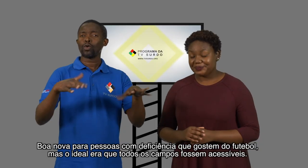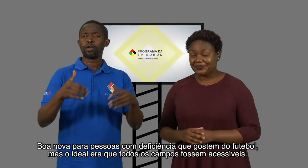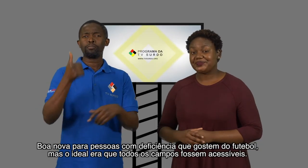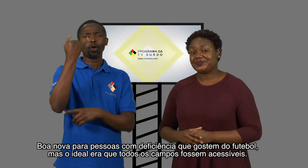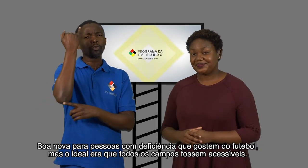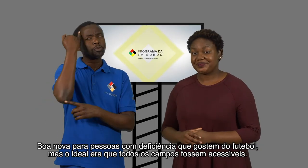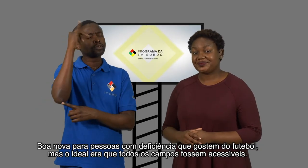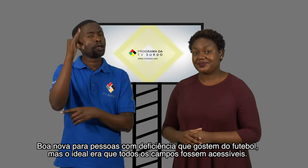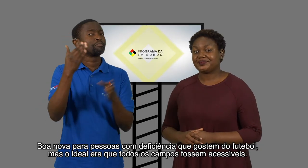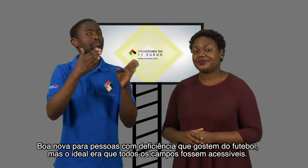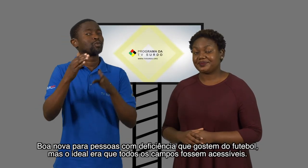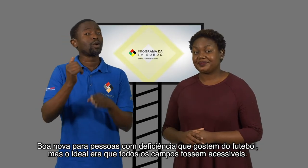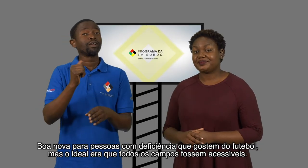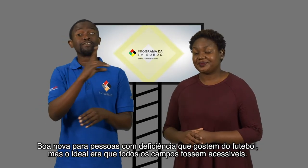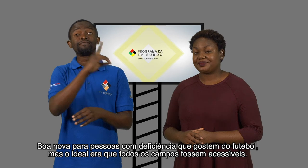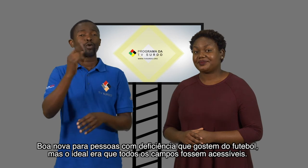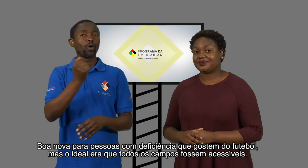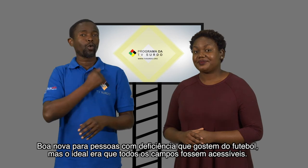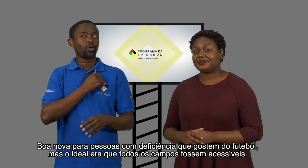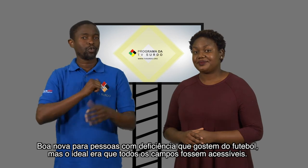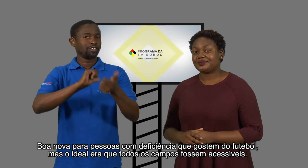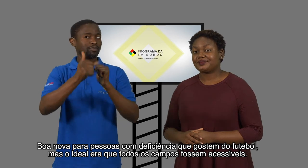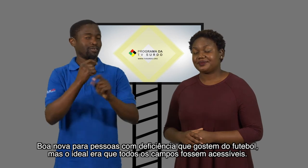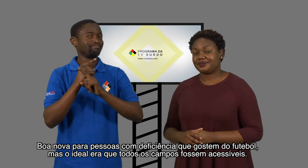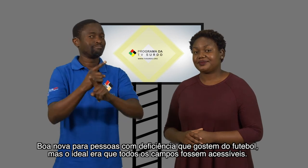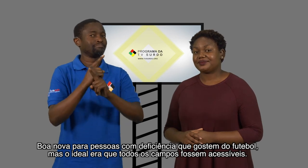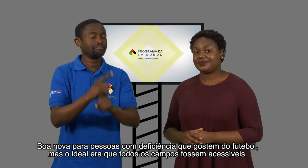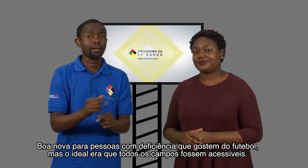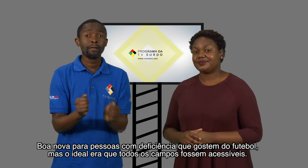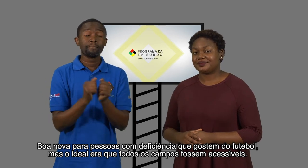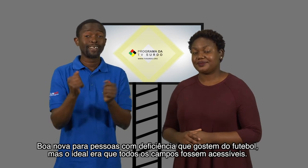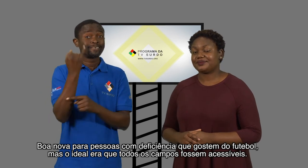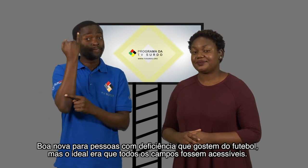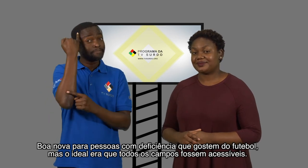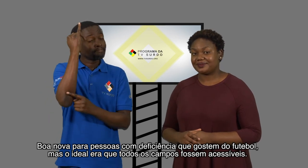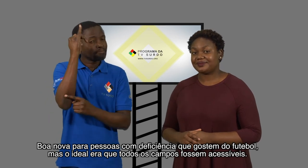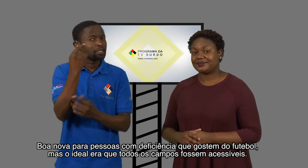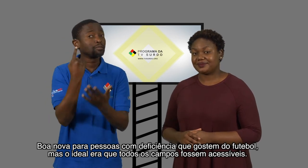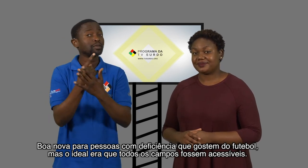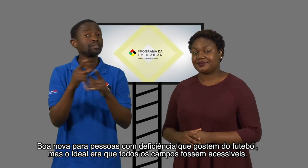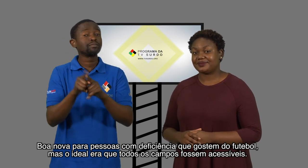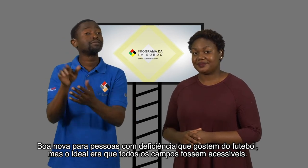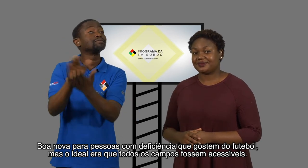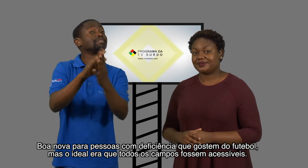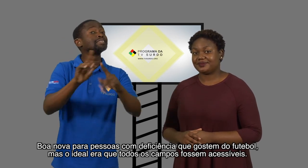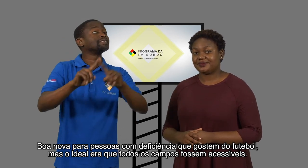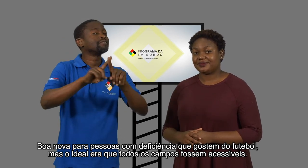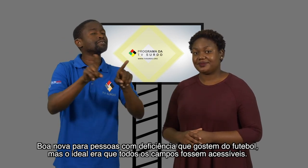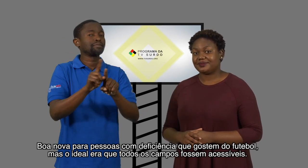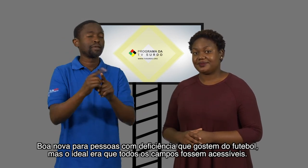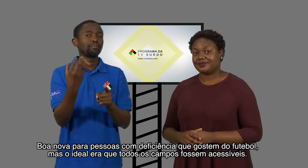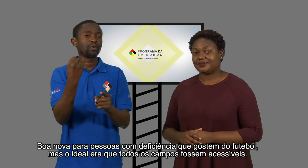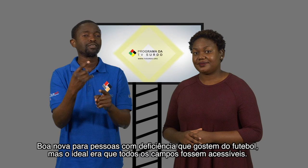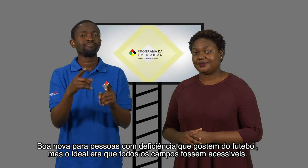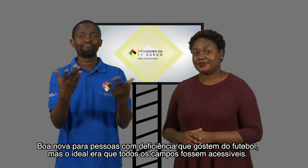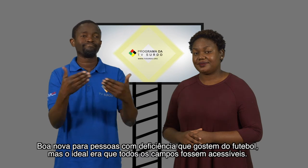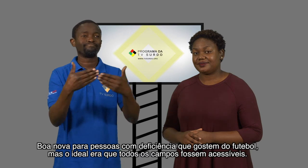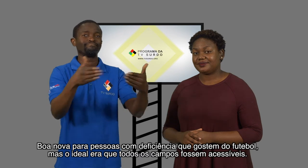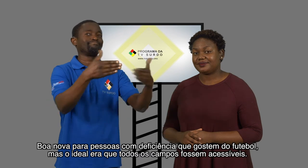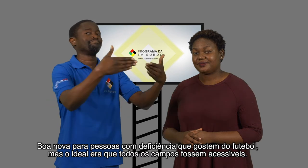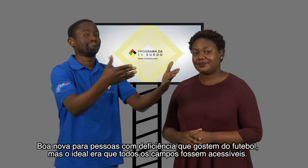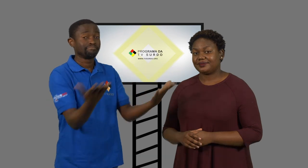Boa nova para pessoas com deficiência que gostem de futebol. Mas o ideal era que todos os campos